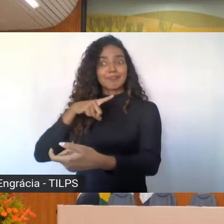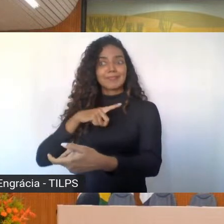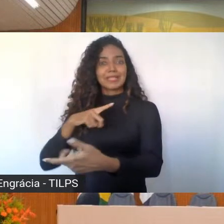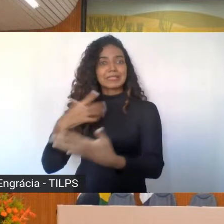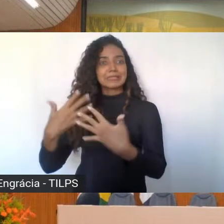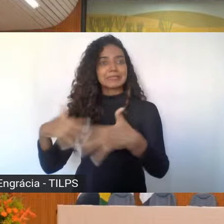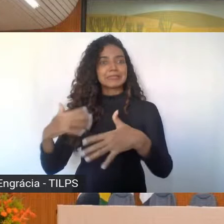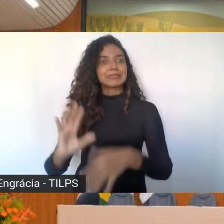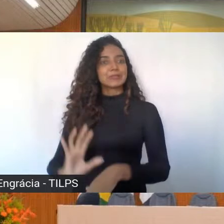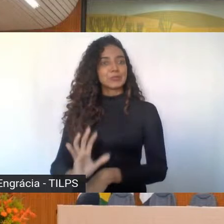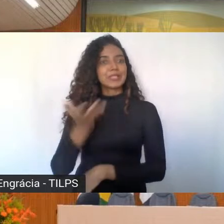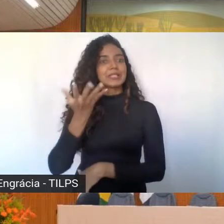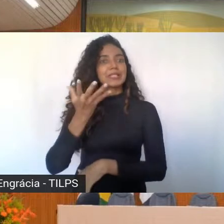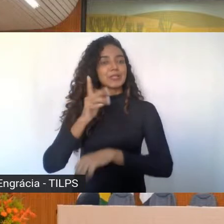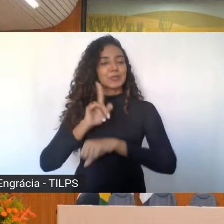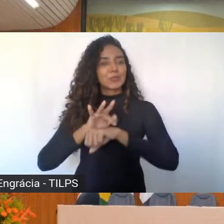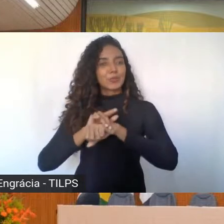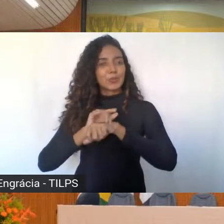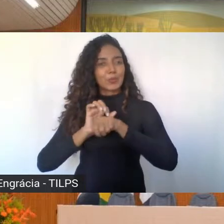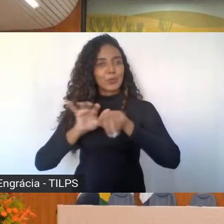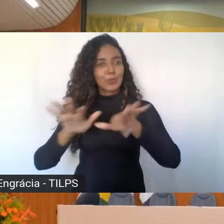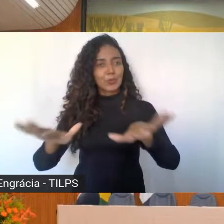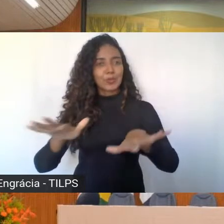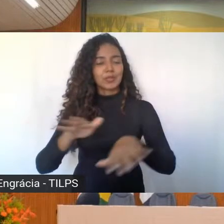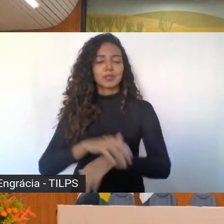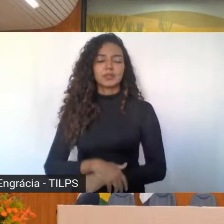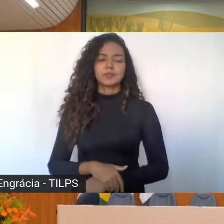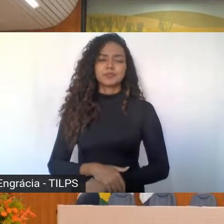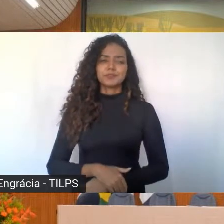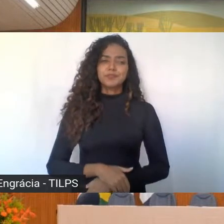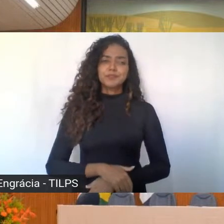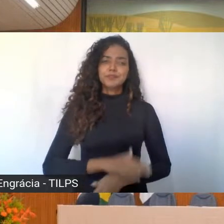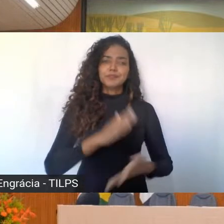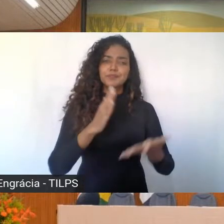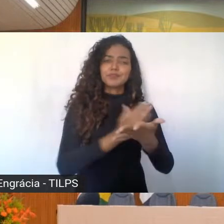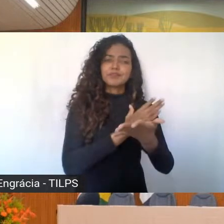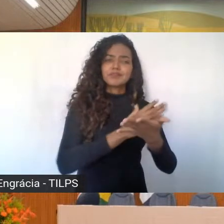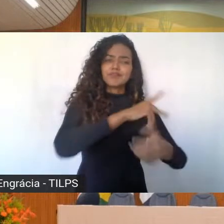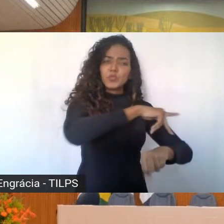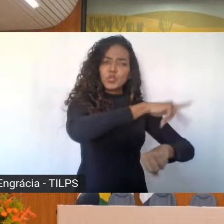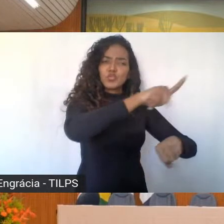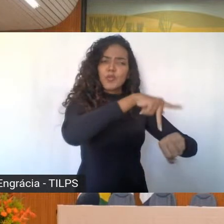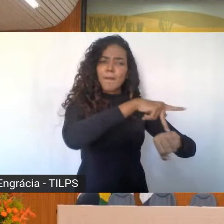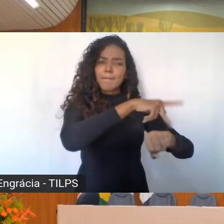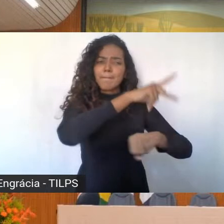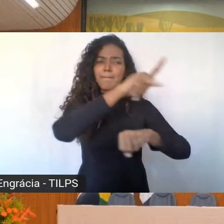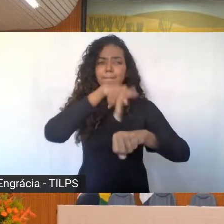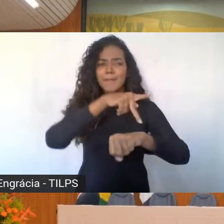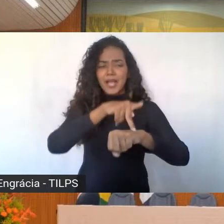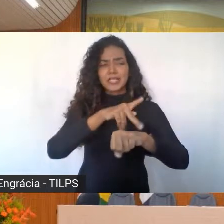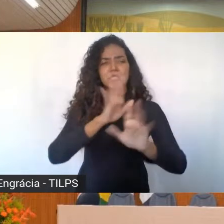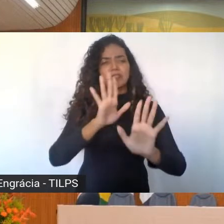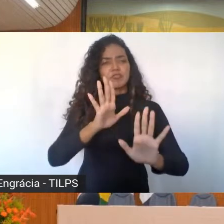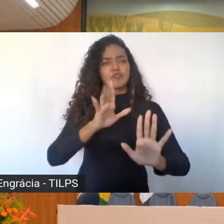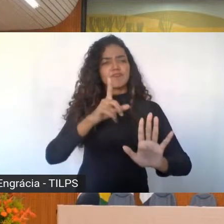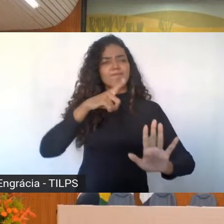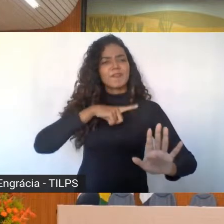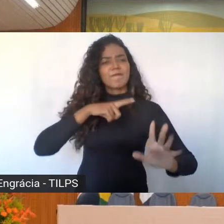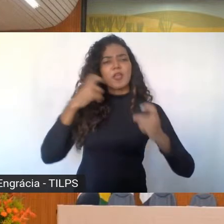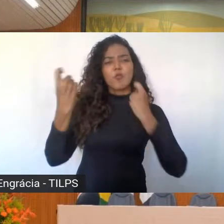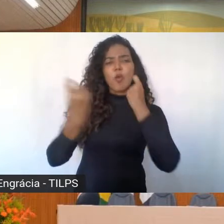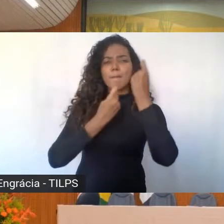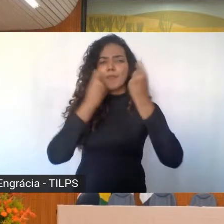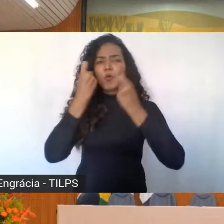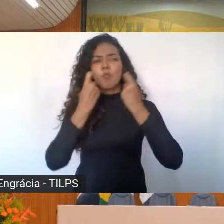Alguns países trataram essa pandemia desde o início, respeitando a ciência,